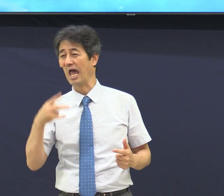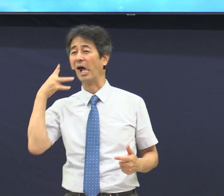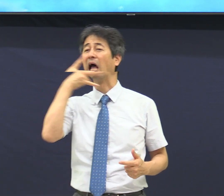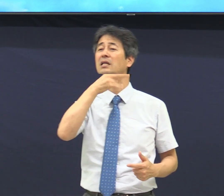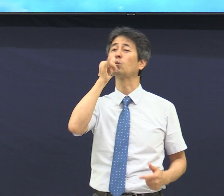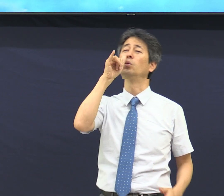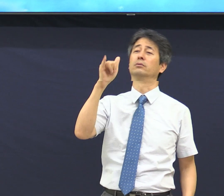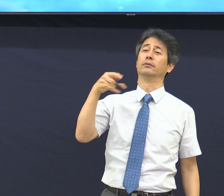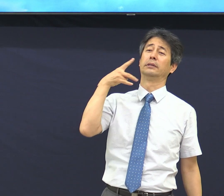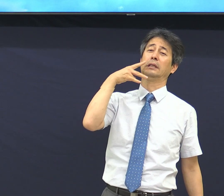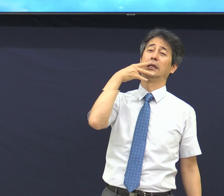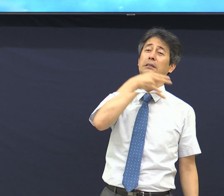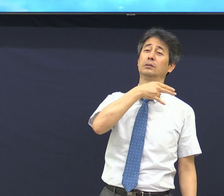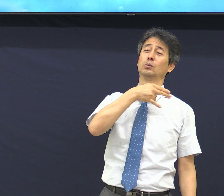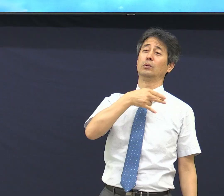그뿐만 아니라